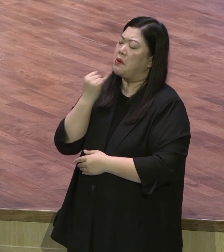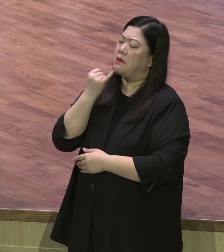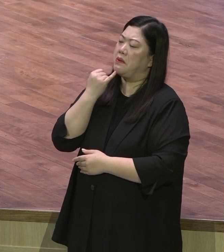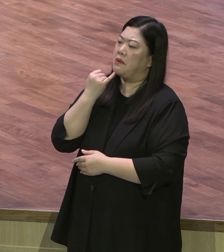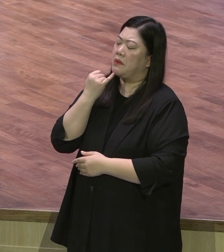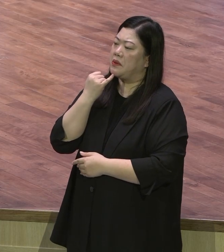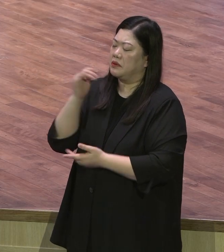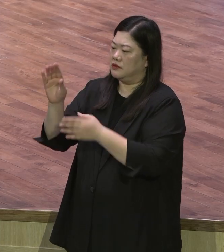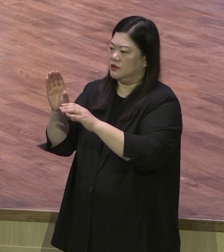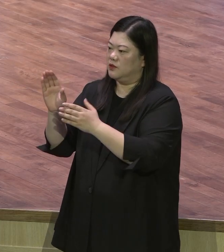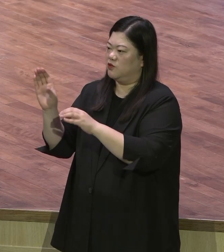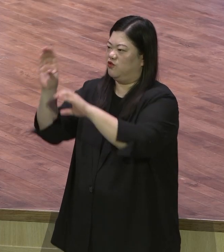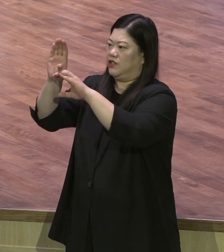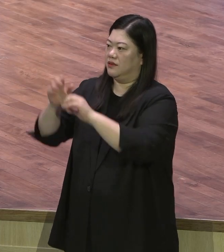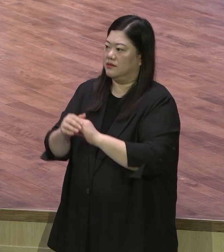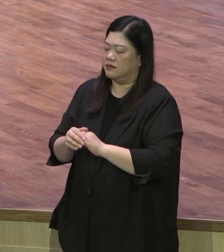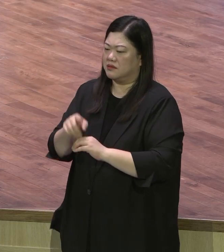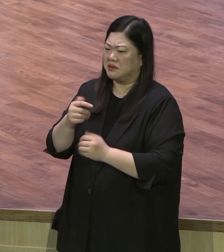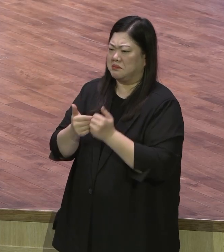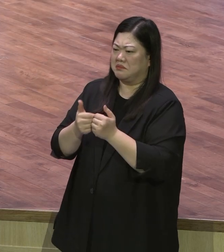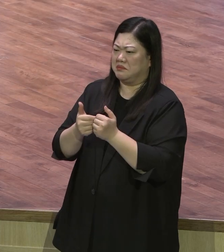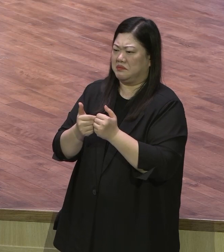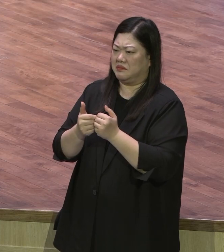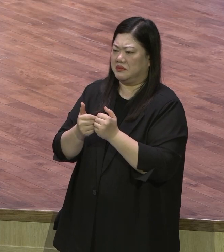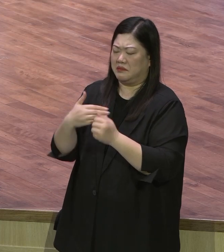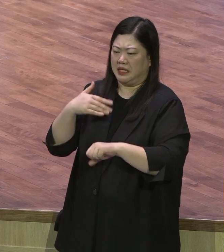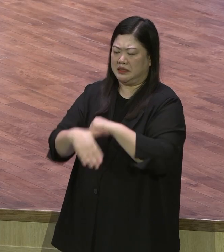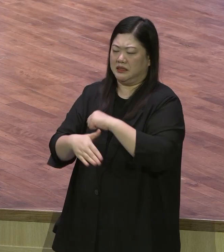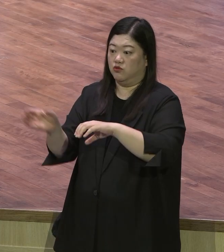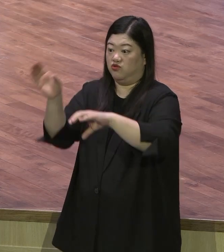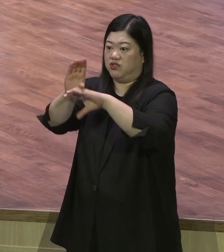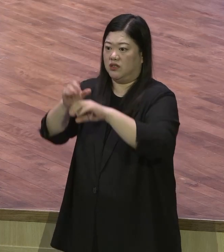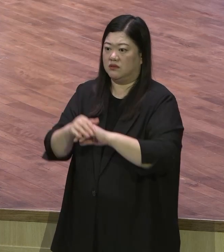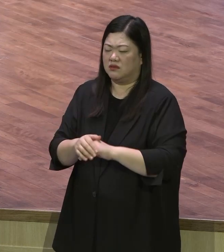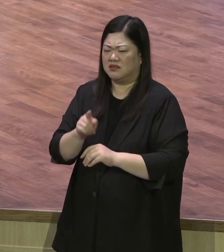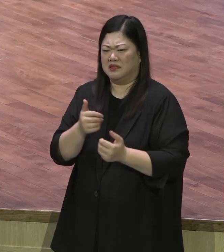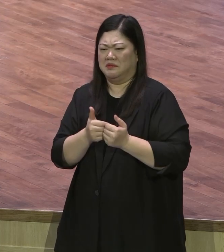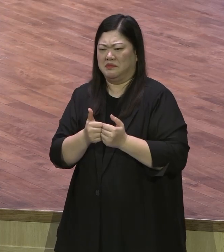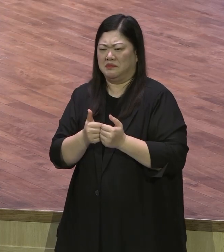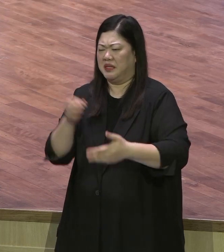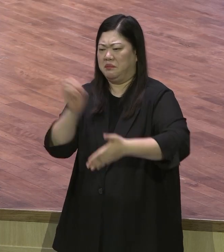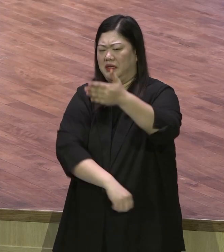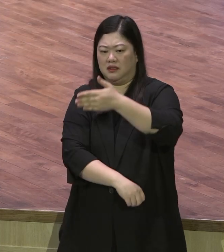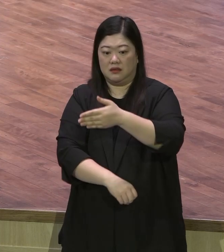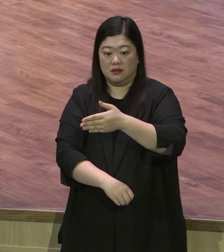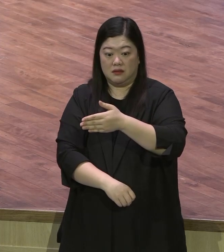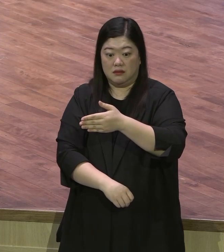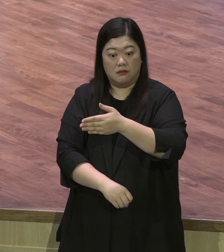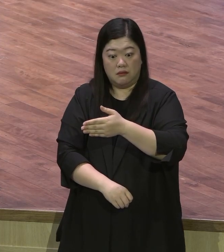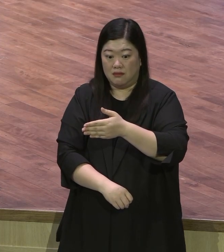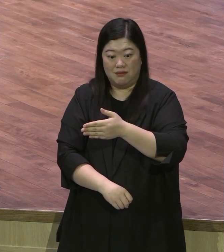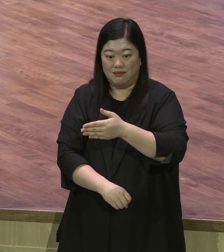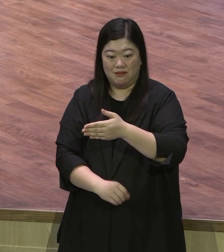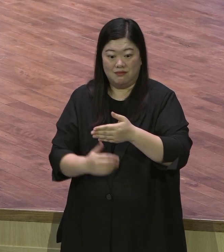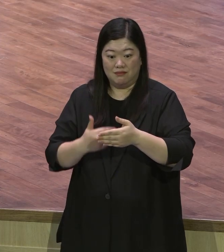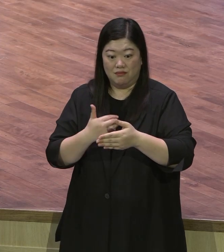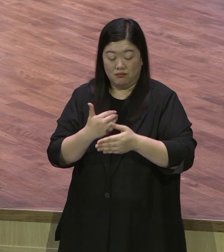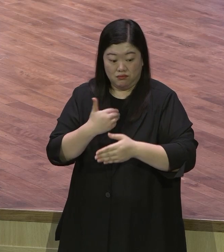생각에 집어넣거나 내 자신에게 맞지 않으면 버려. 취사 선택하는. 내 기준으로